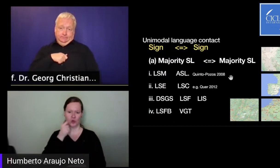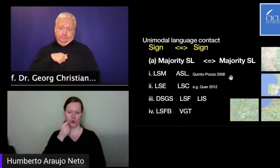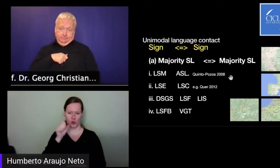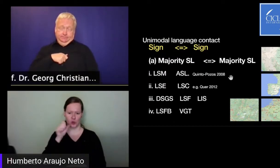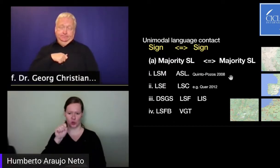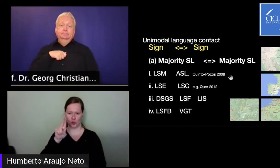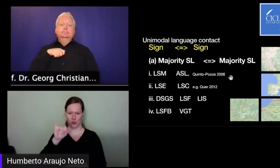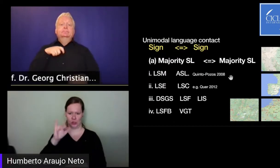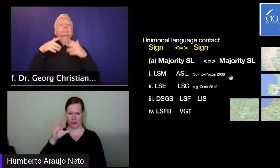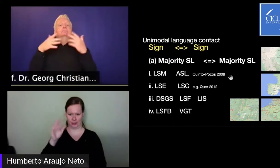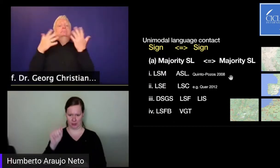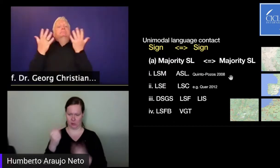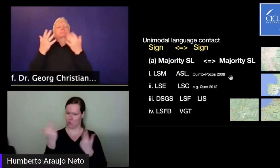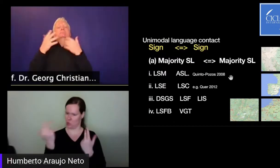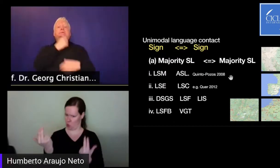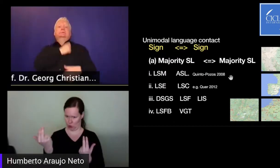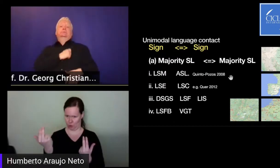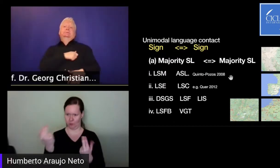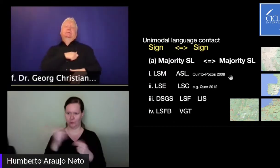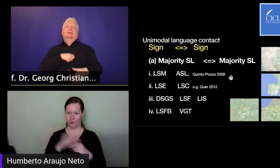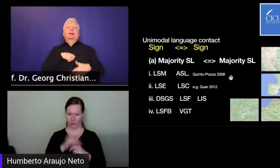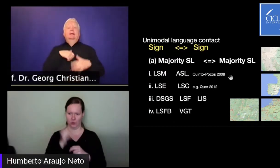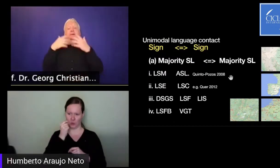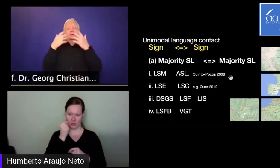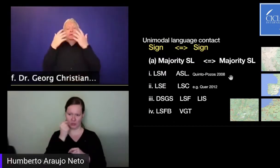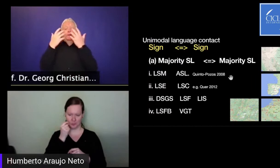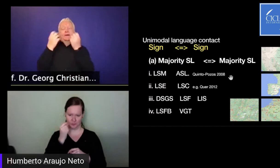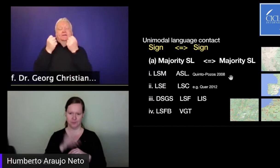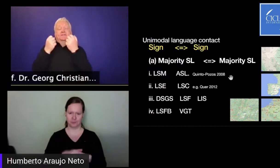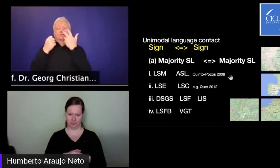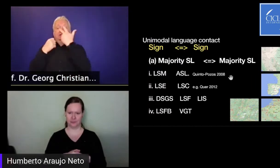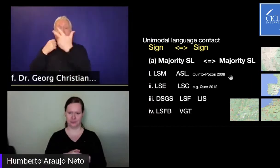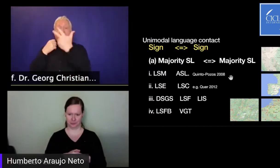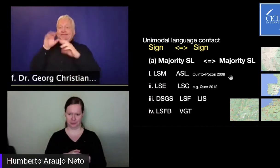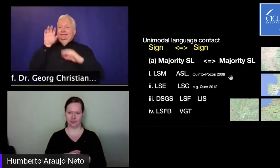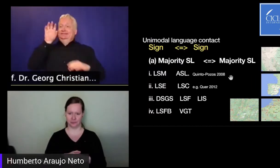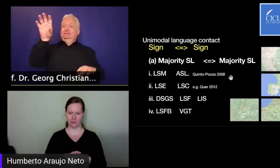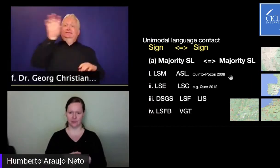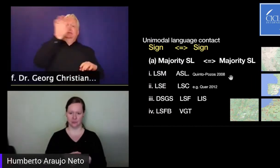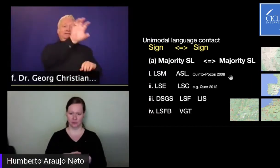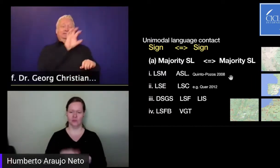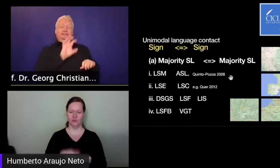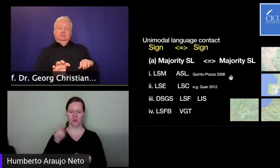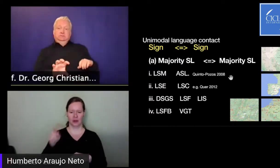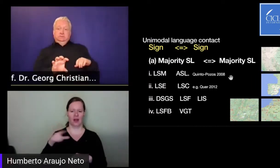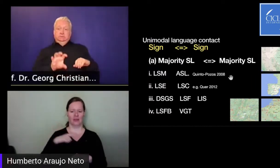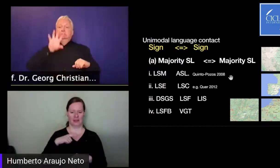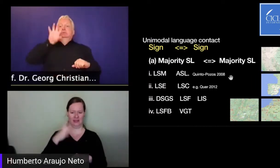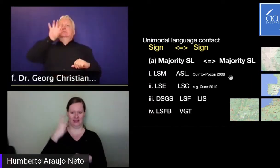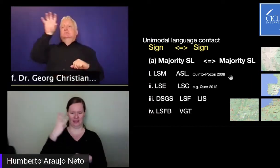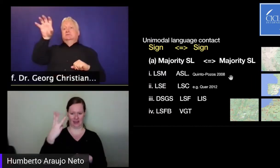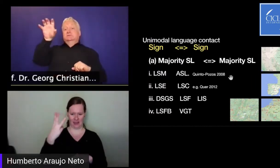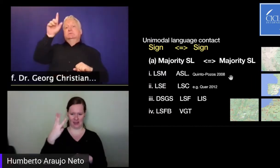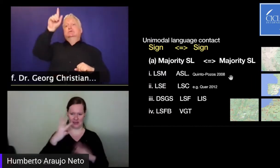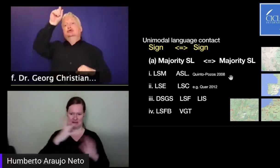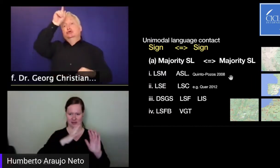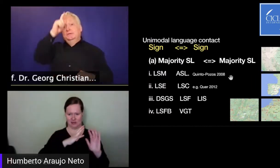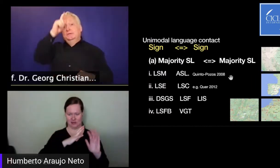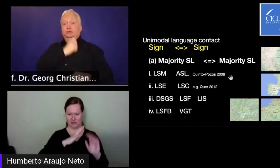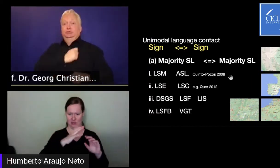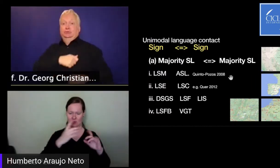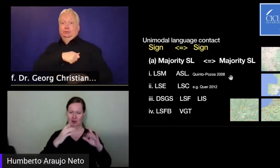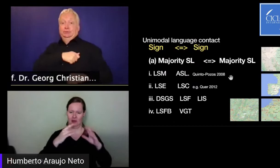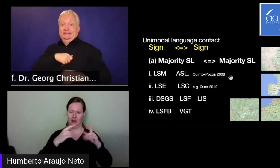contato com a outra língua. Você tem outros exemplos também de outras regiões